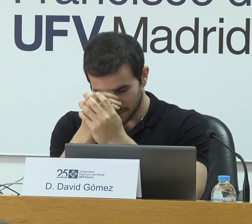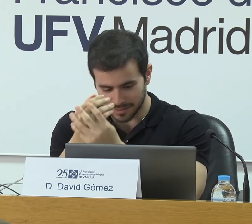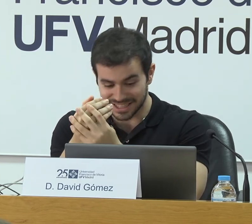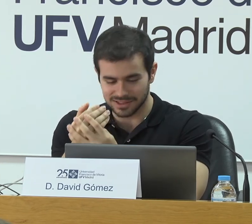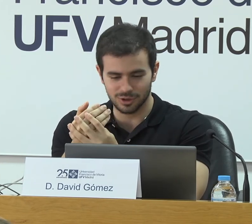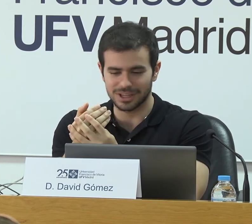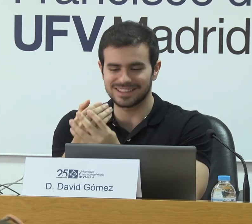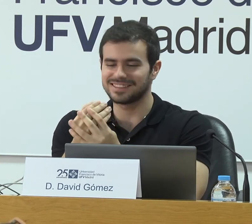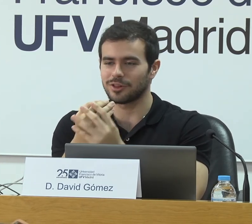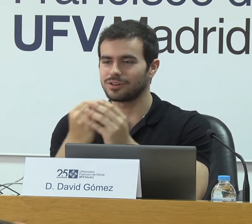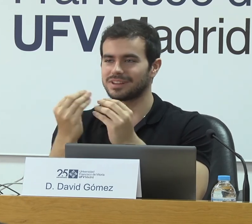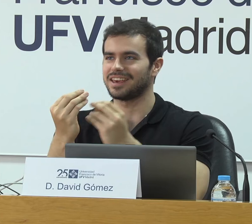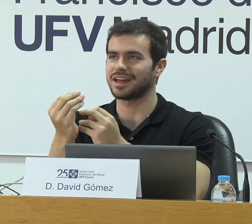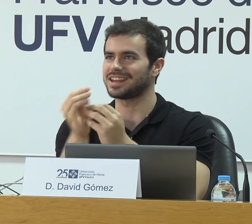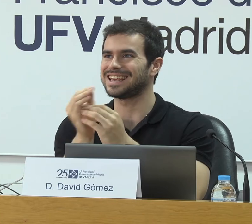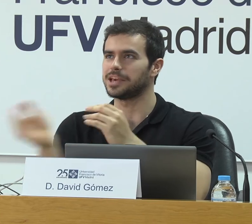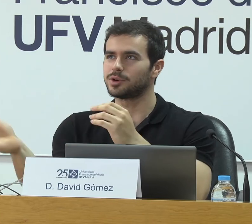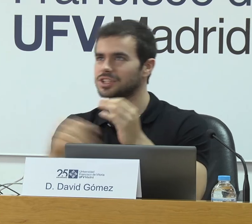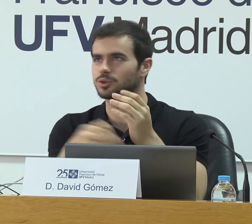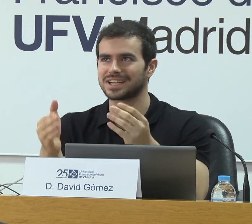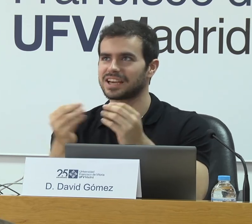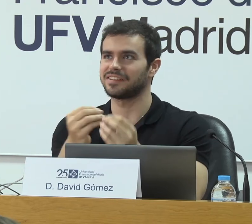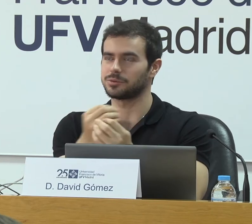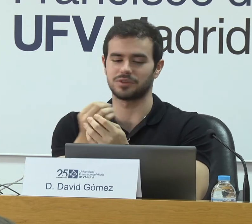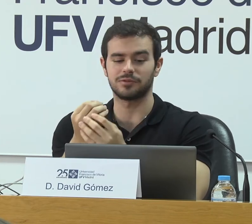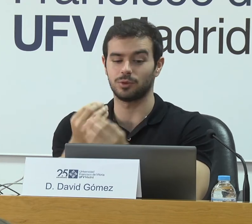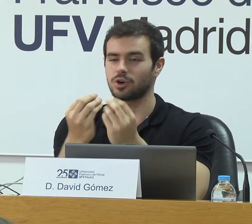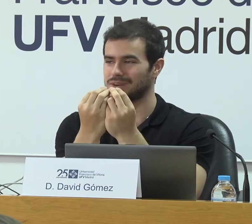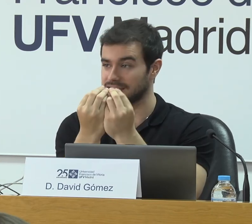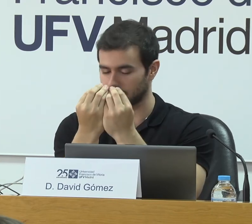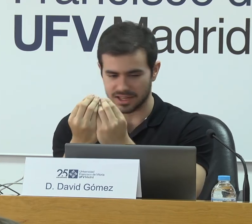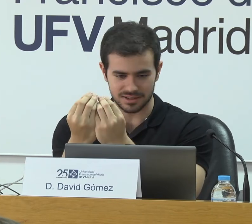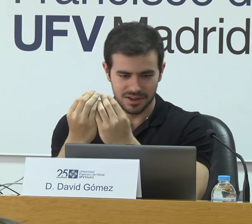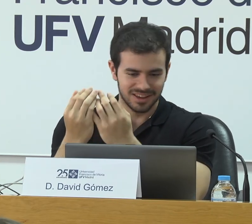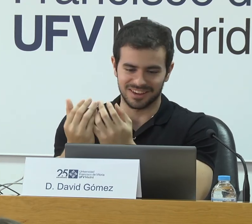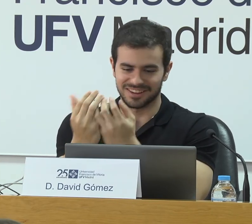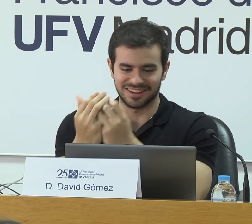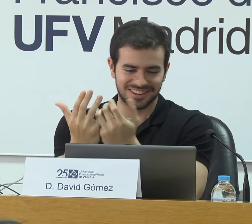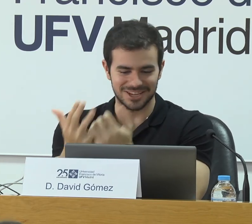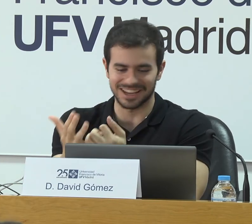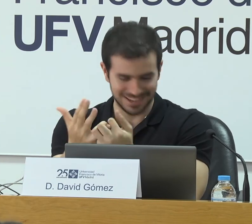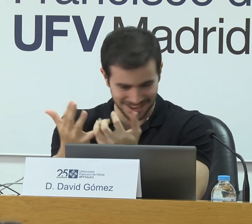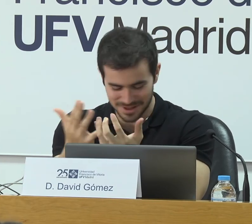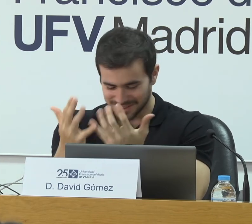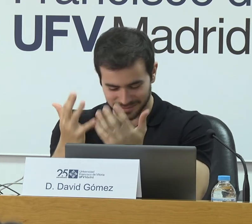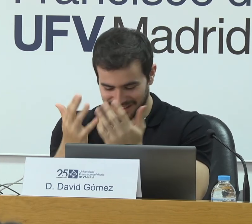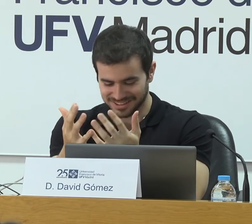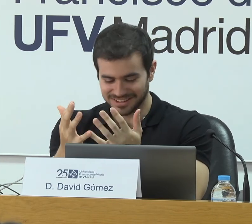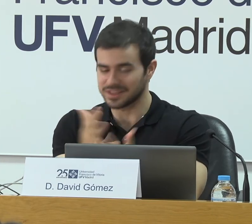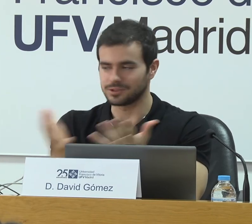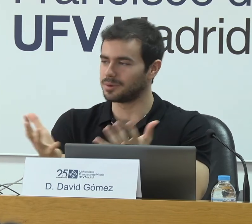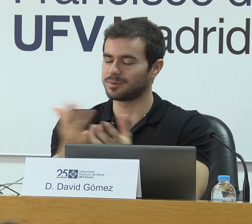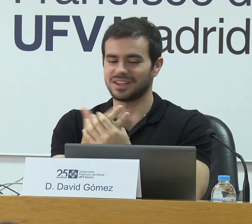que es que me siento, he intentado hacer quiebros y roturas de cadera como si fuera en fútbol con una silla de ruedas. O sea, era